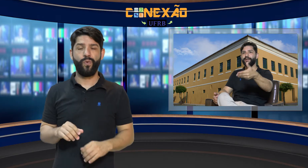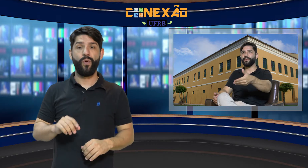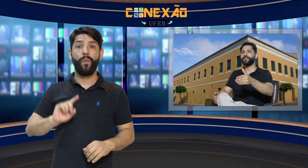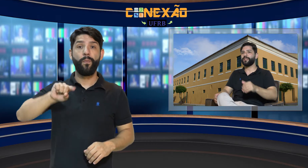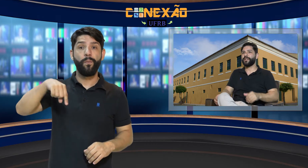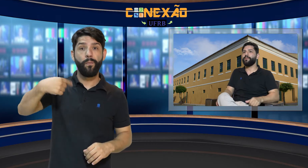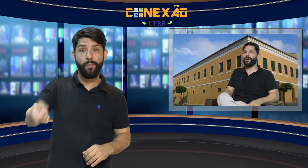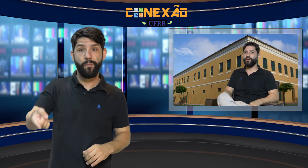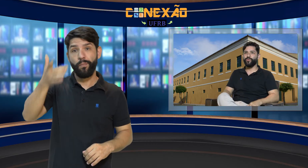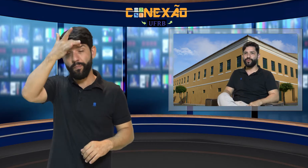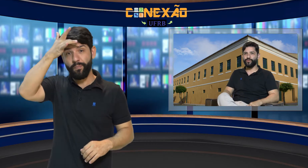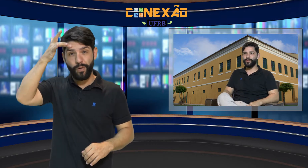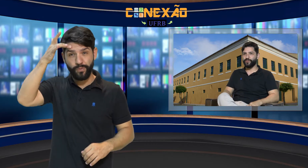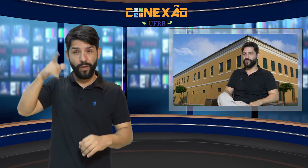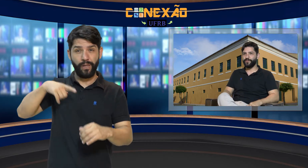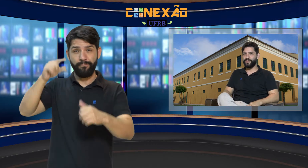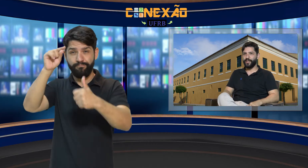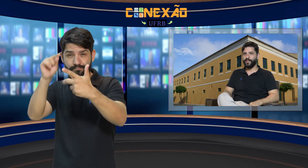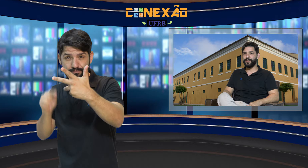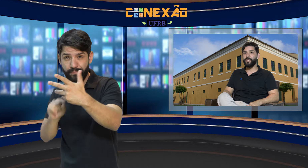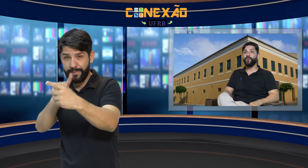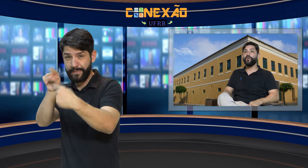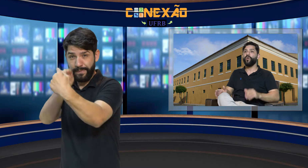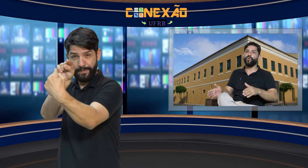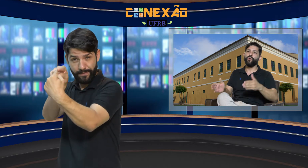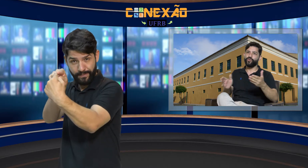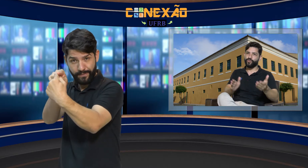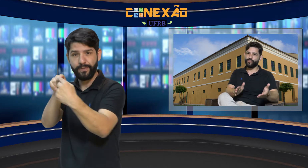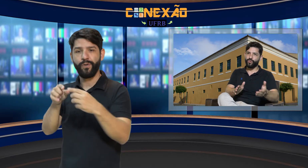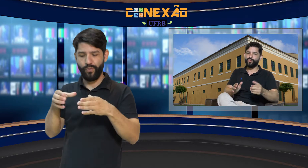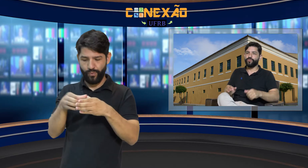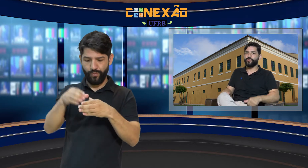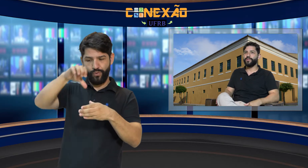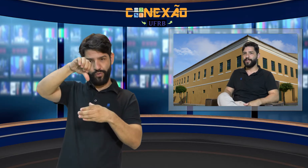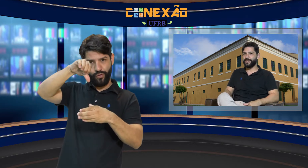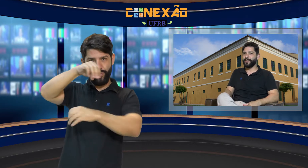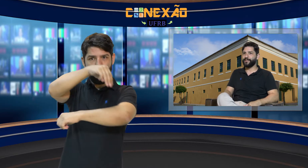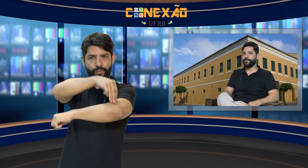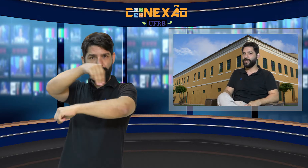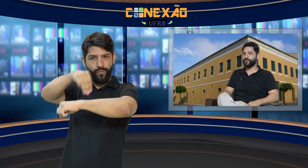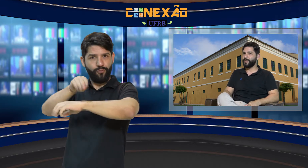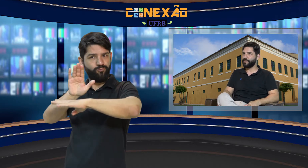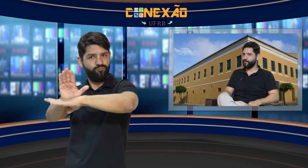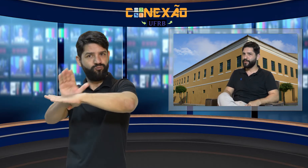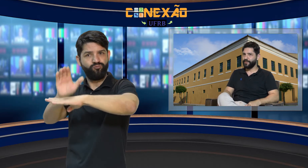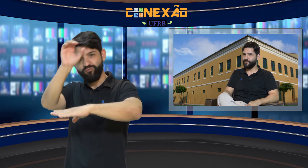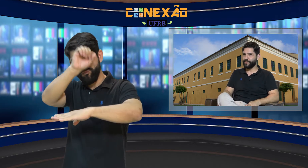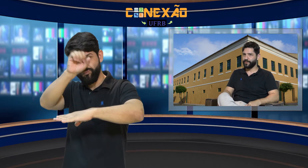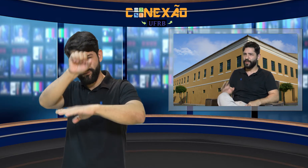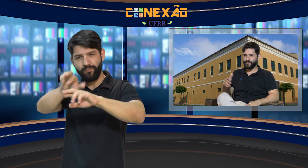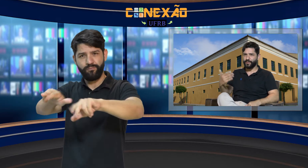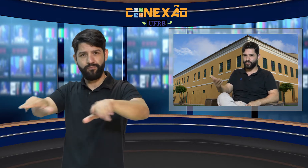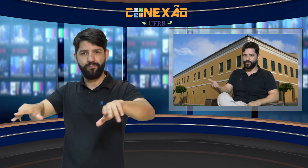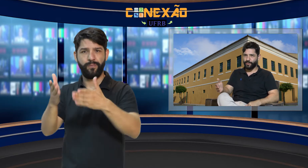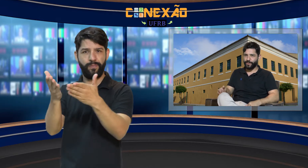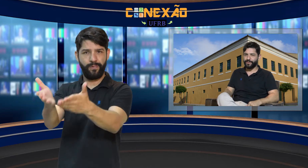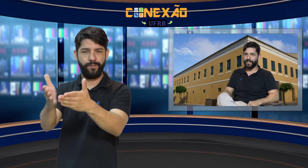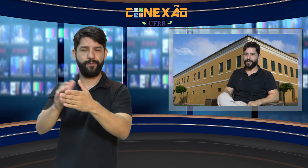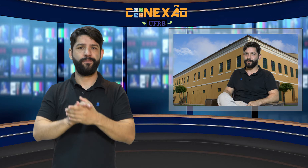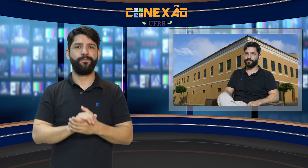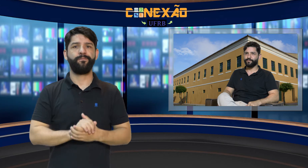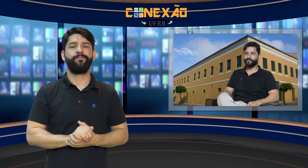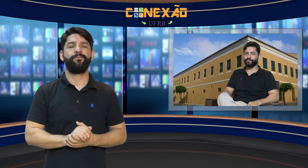que diretamente trabalham com os estudantes com deficiência ou outros com necessidades educacionais específicas, transtornos